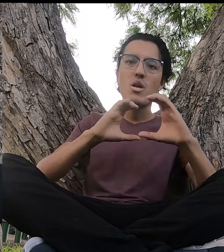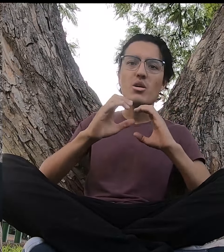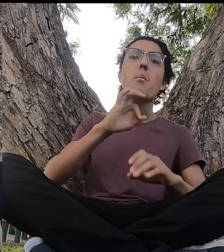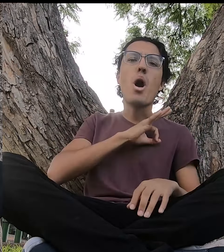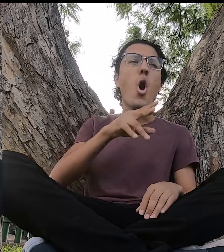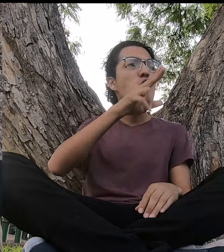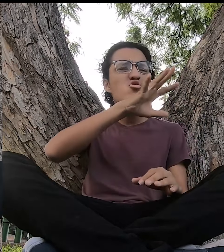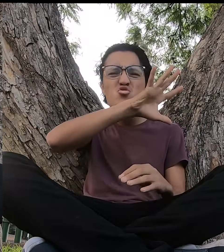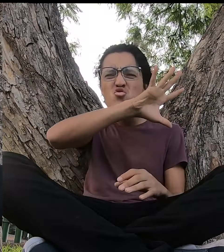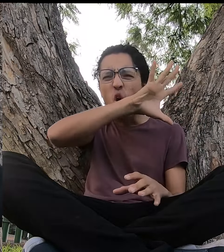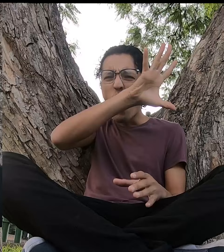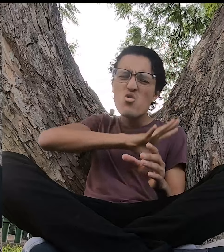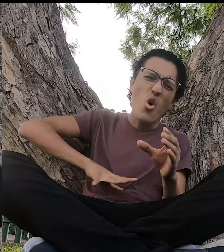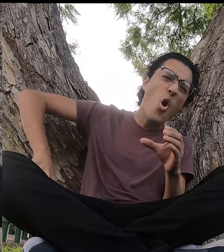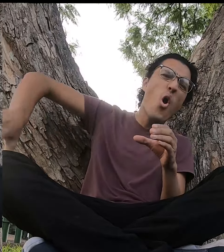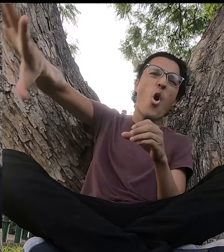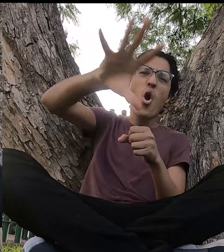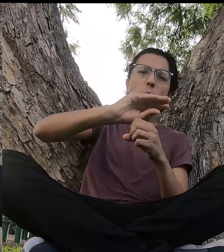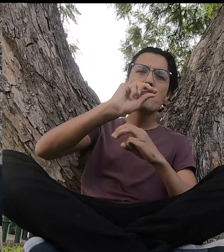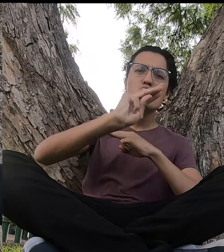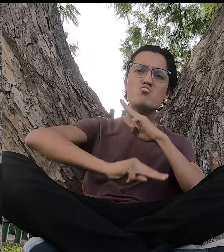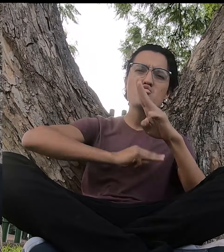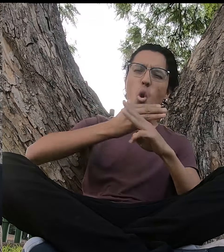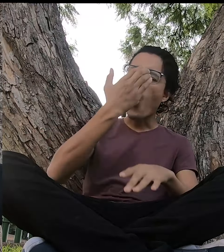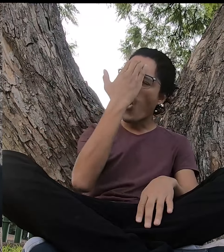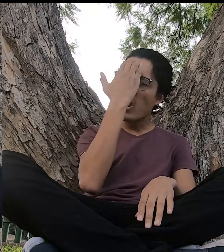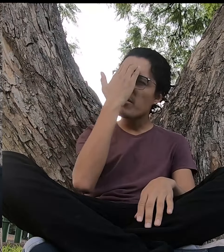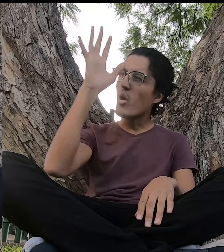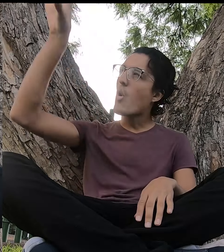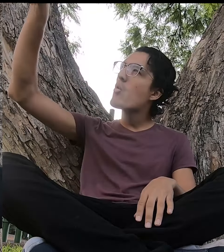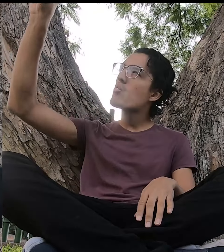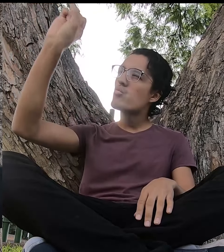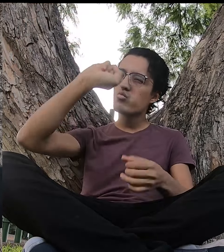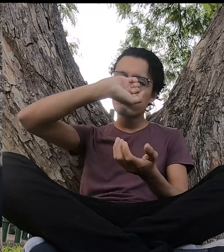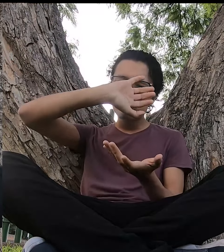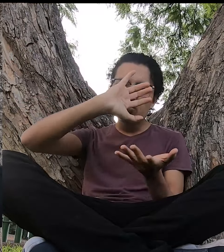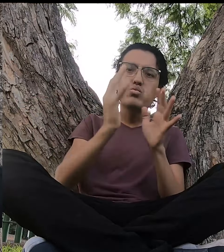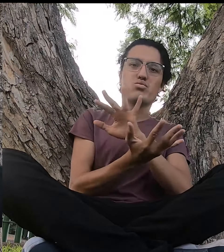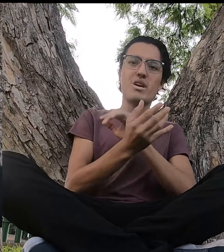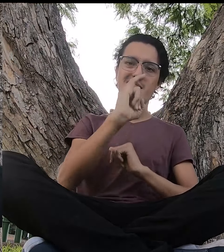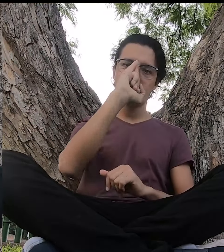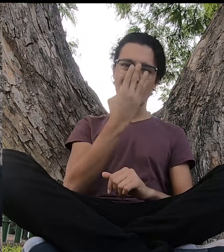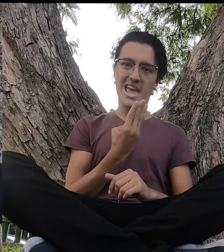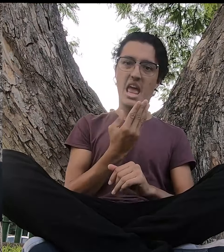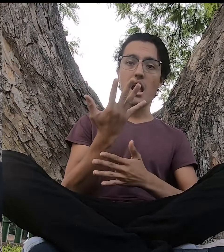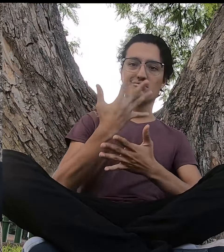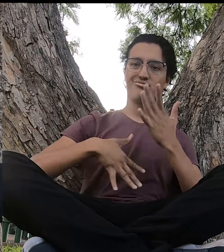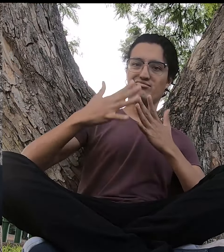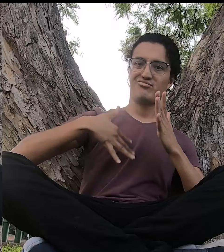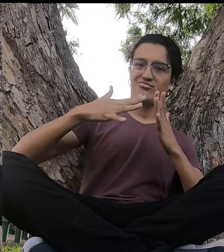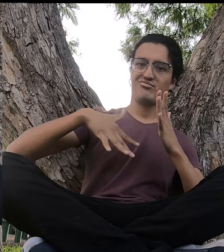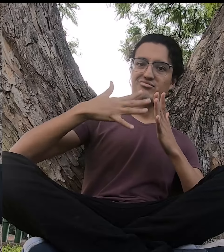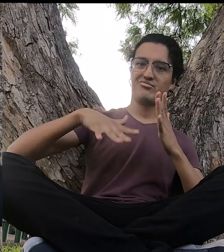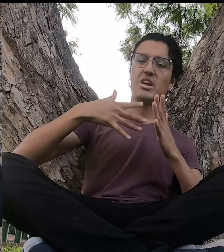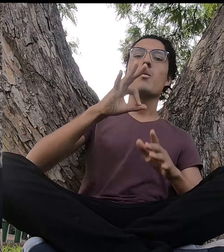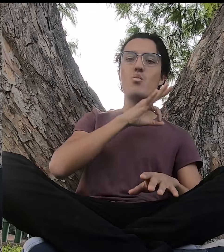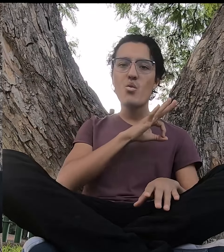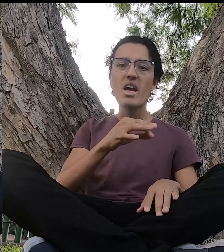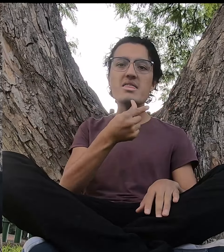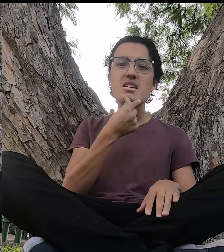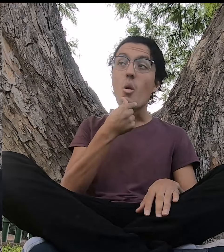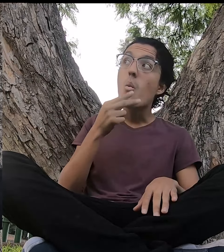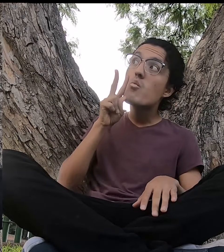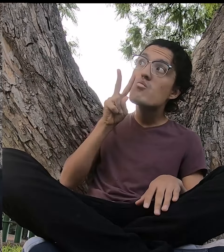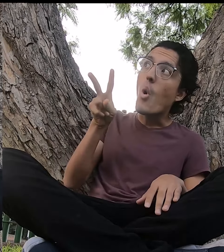podemos trasladar ese conocimiento y podemos trasladar toda aquella forma de comunicación en una imagen o en este